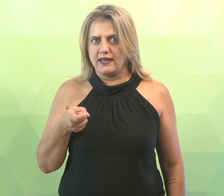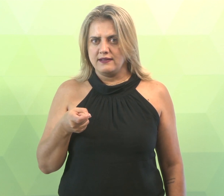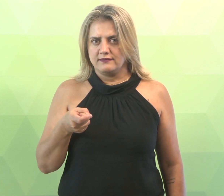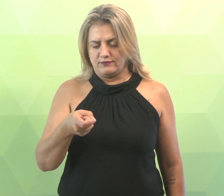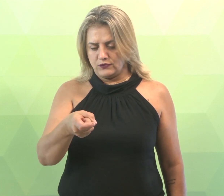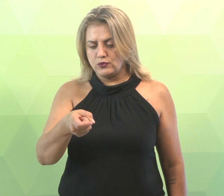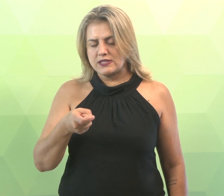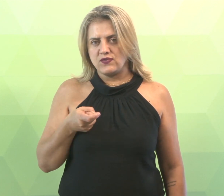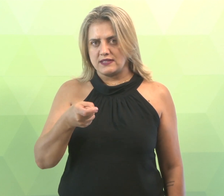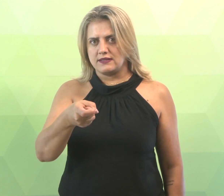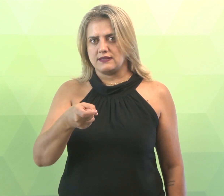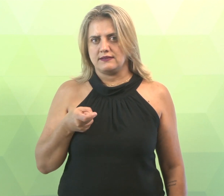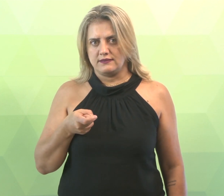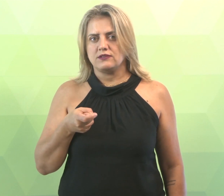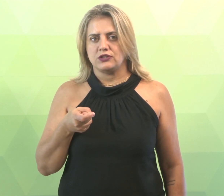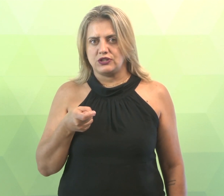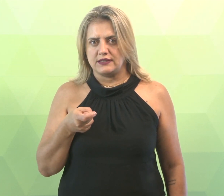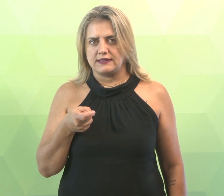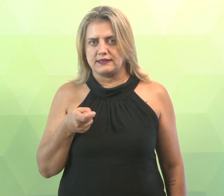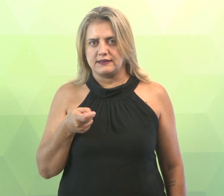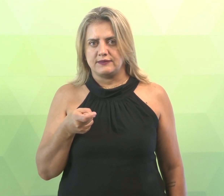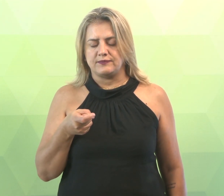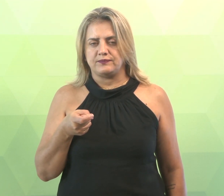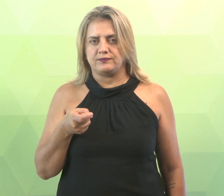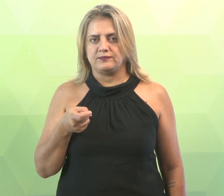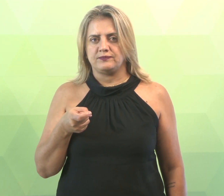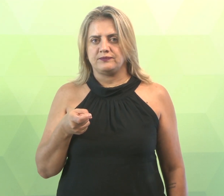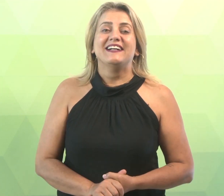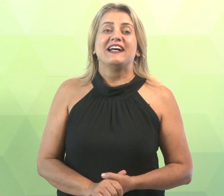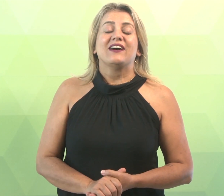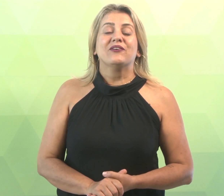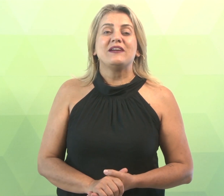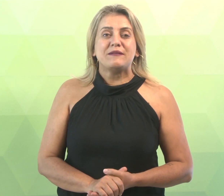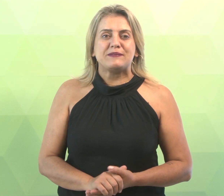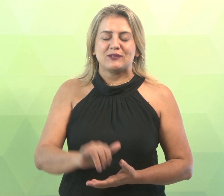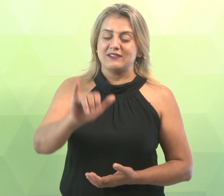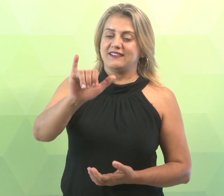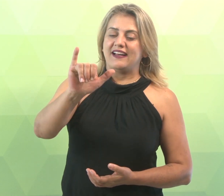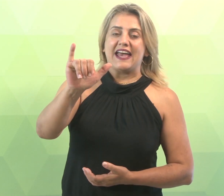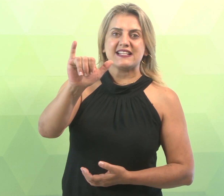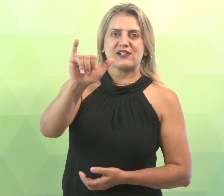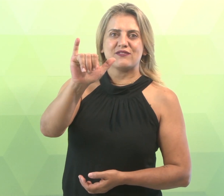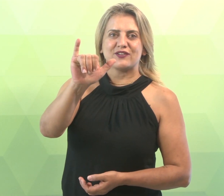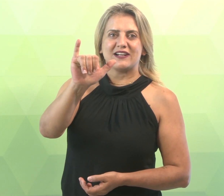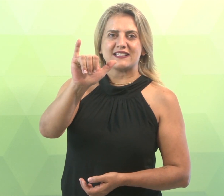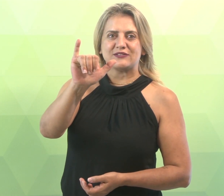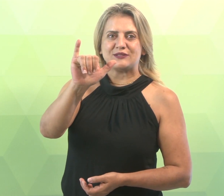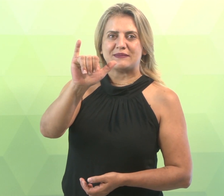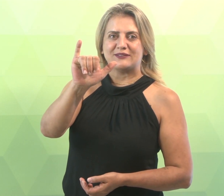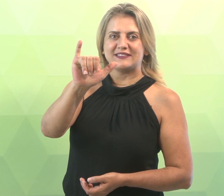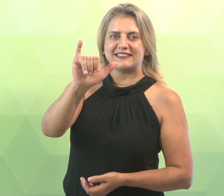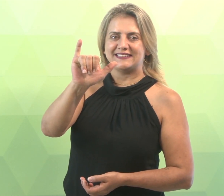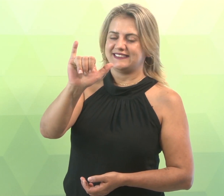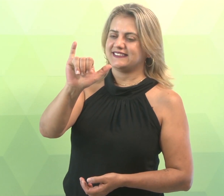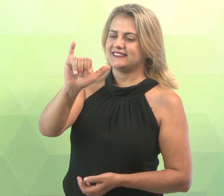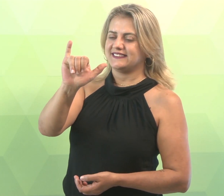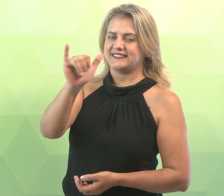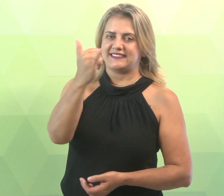Ok? 2 vezes. X. O Y, essa configuração de mãos,